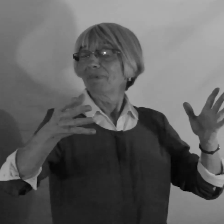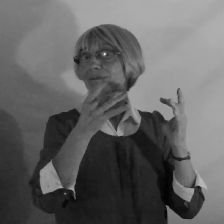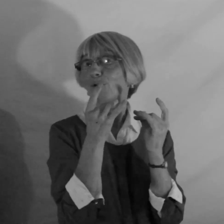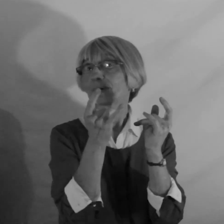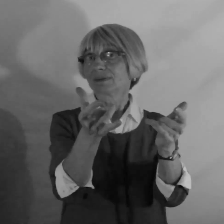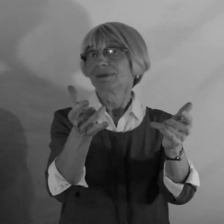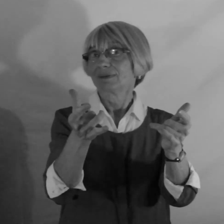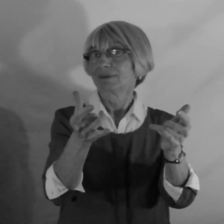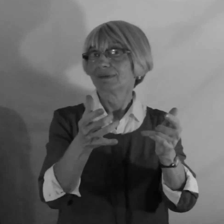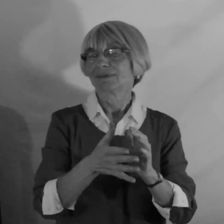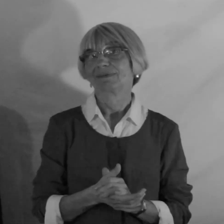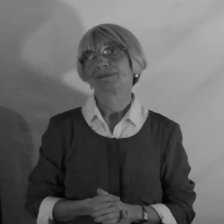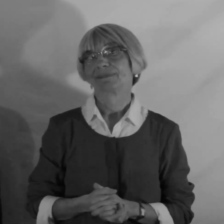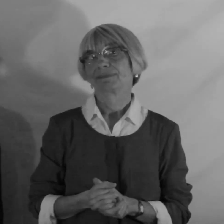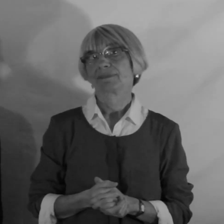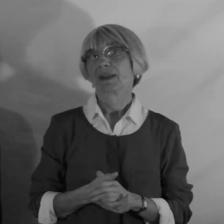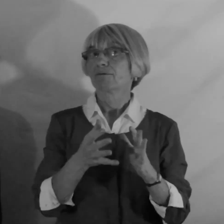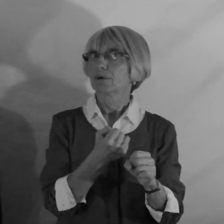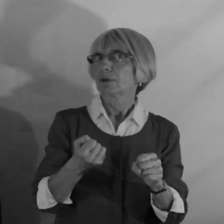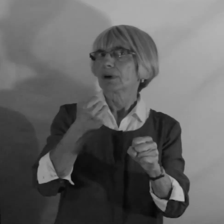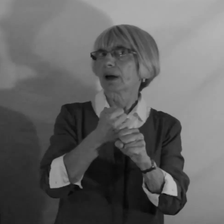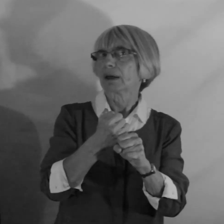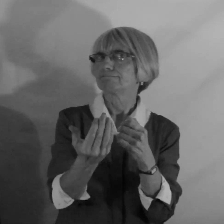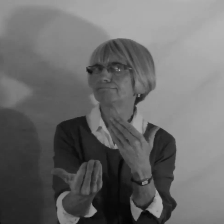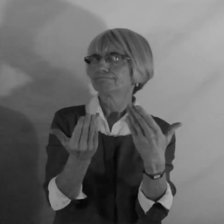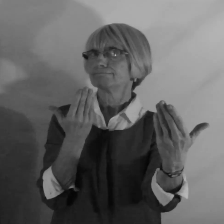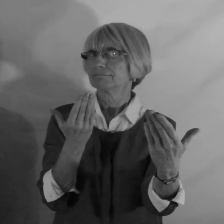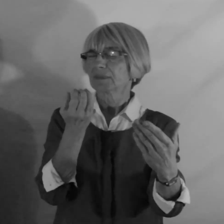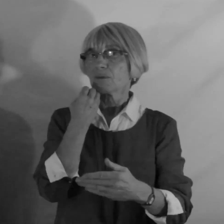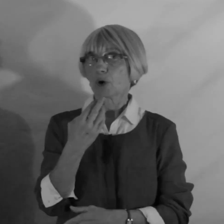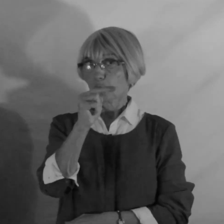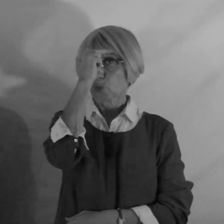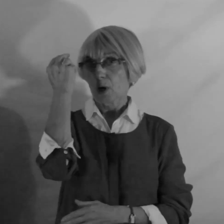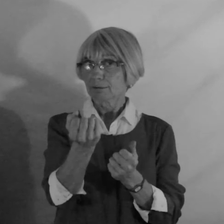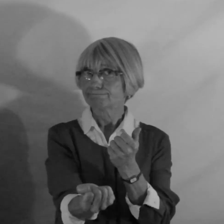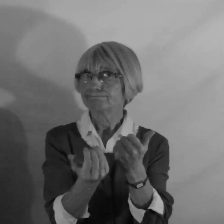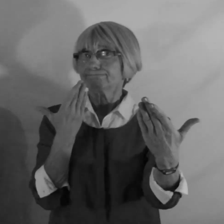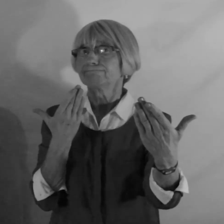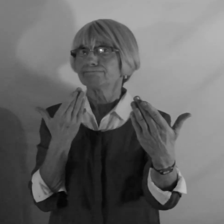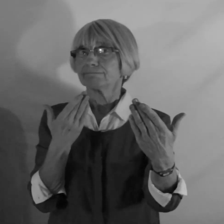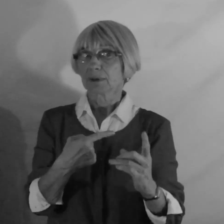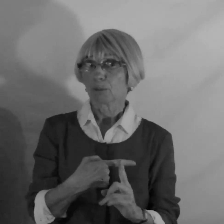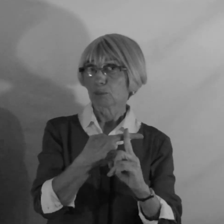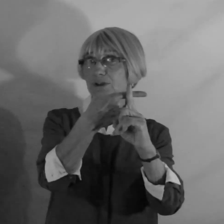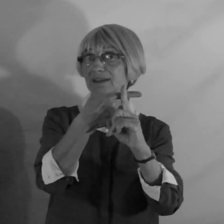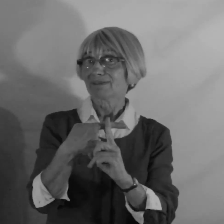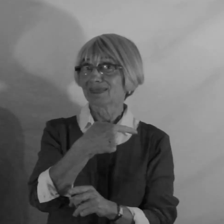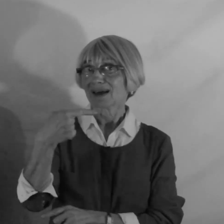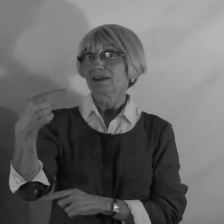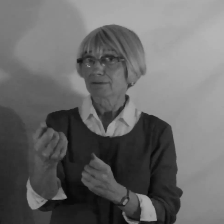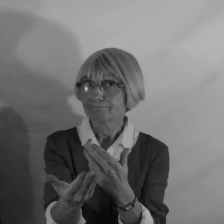signes. Je veux créer des oppositions entre le blanc et le noir, le positif et le